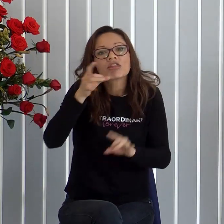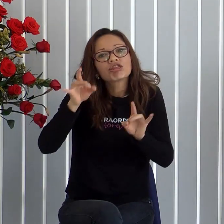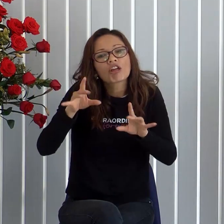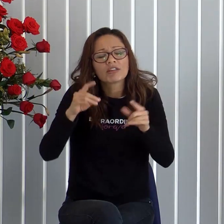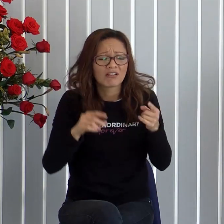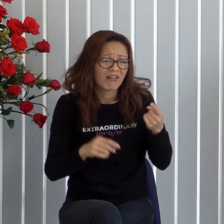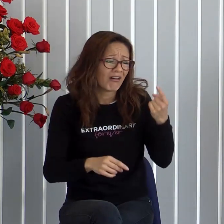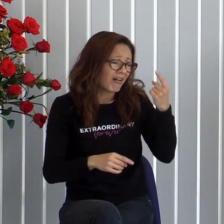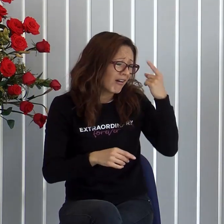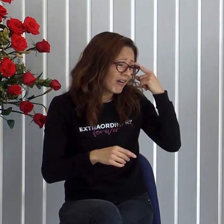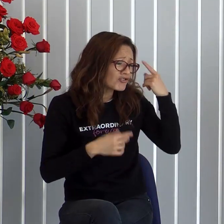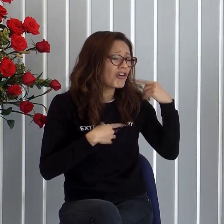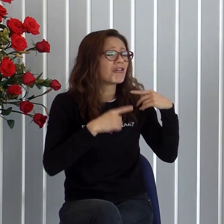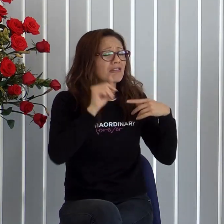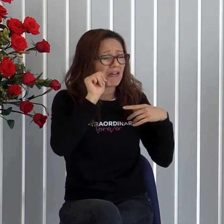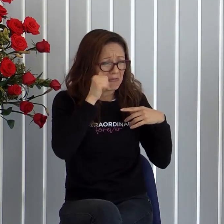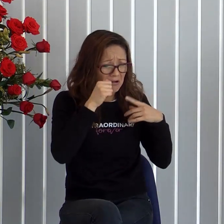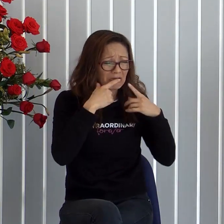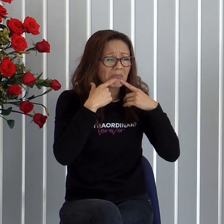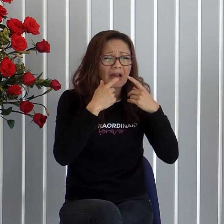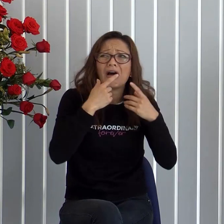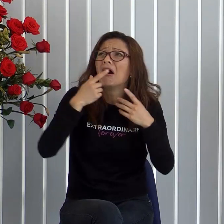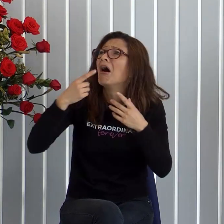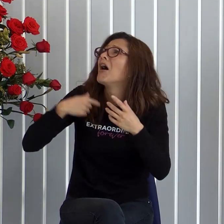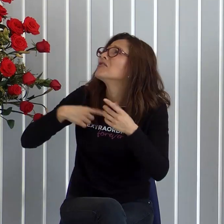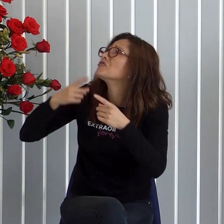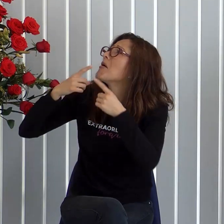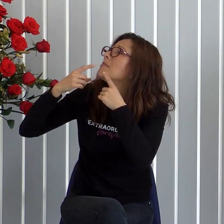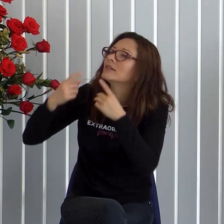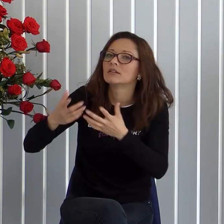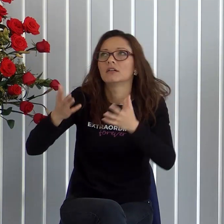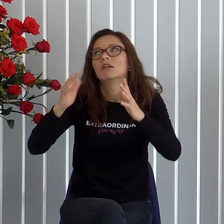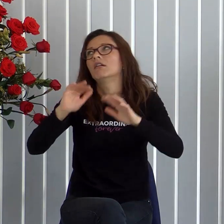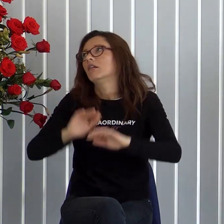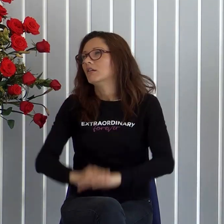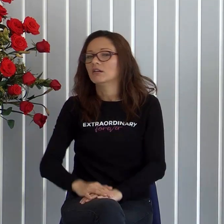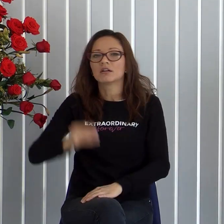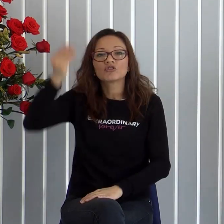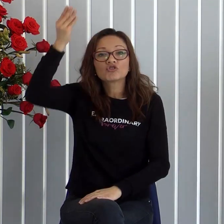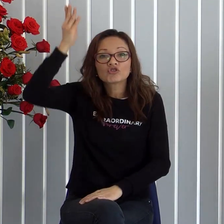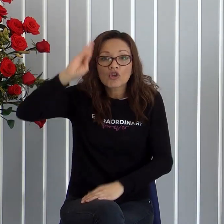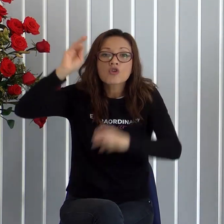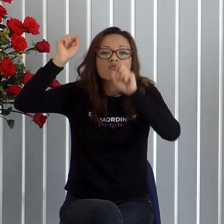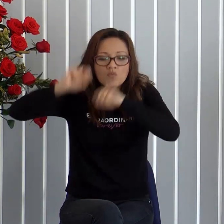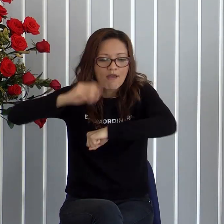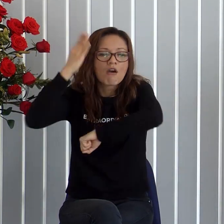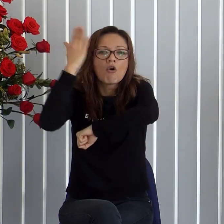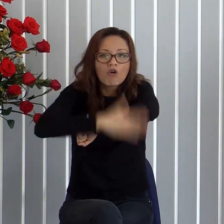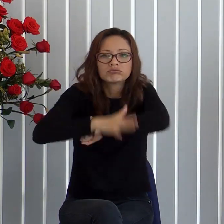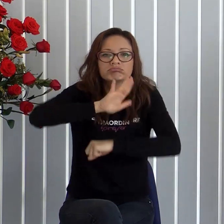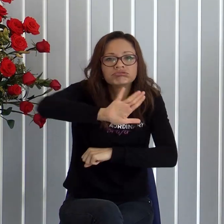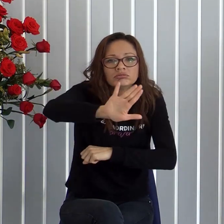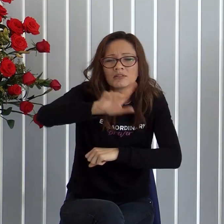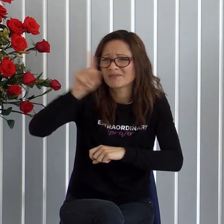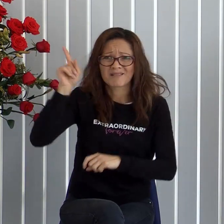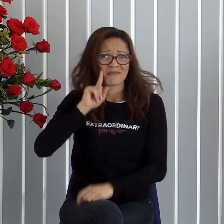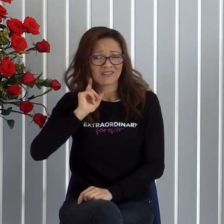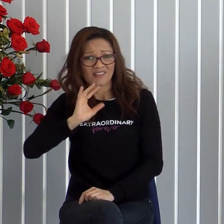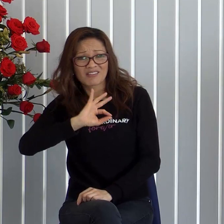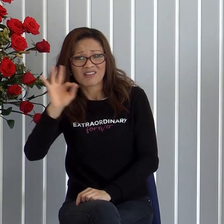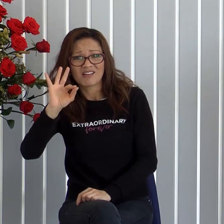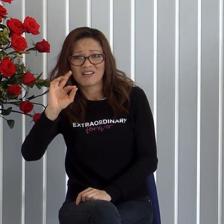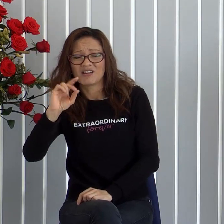Porque Dios, que era el que lo podía condenar, lo dice la Biblia y Él no miente. Dice, y